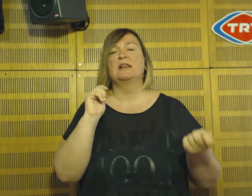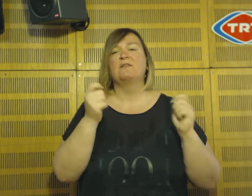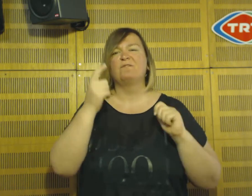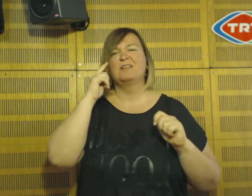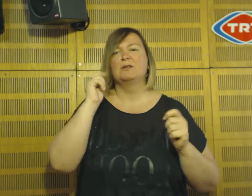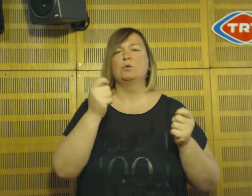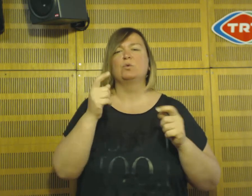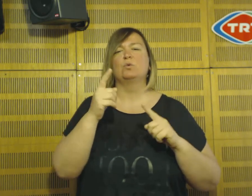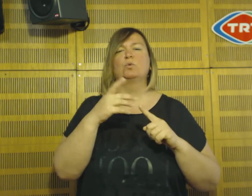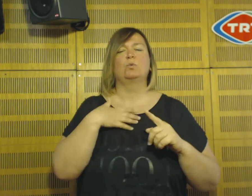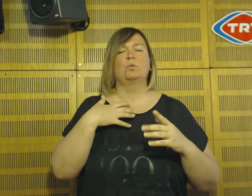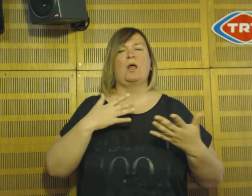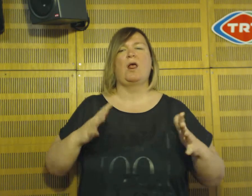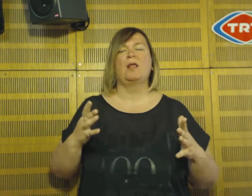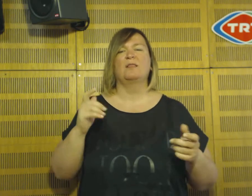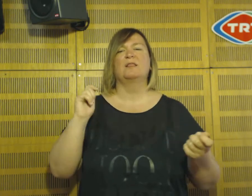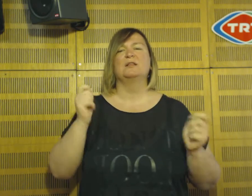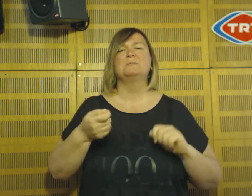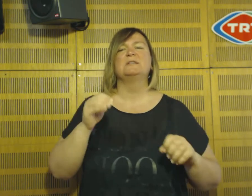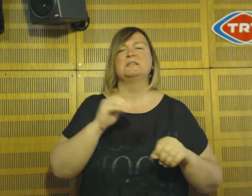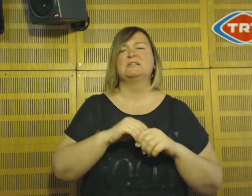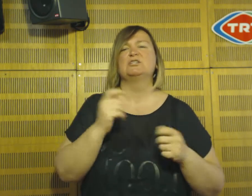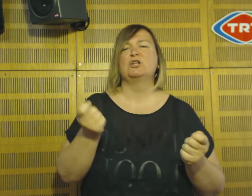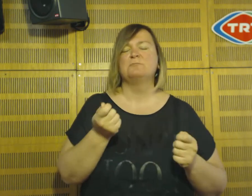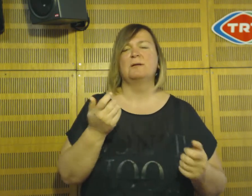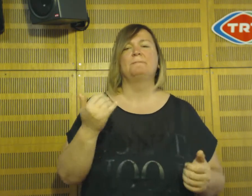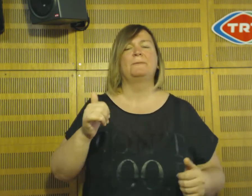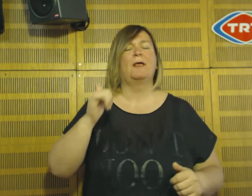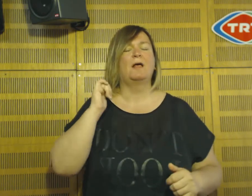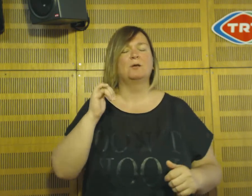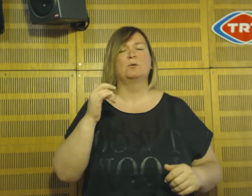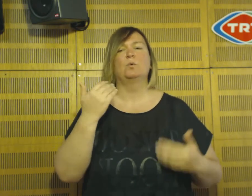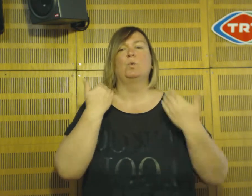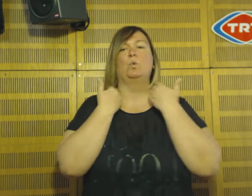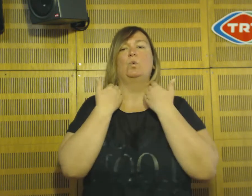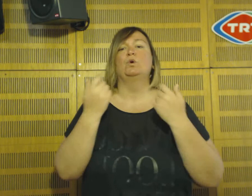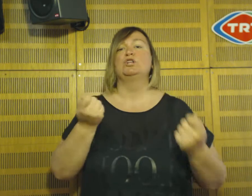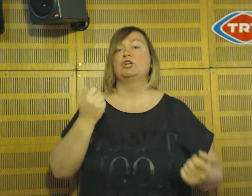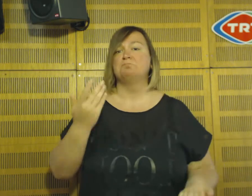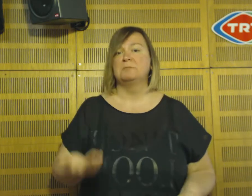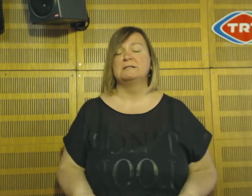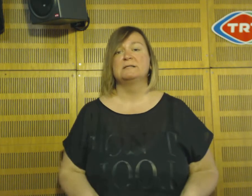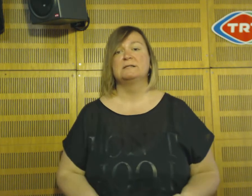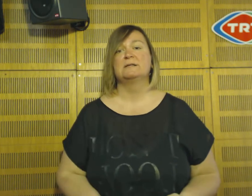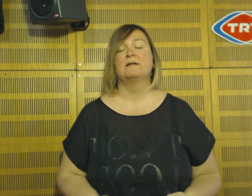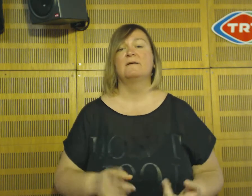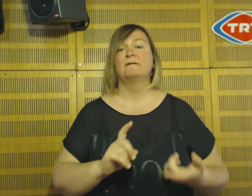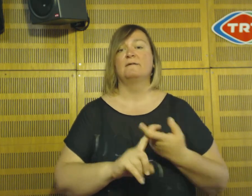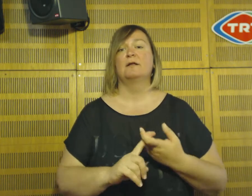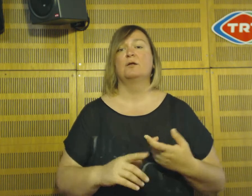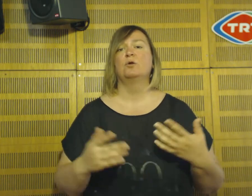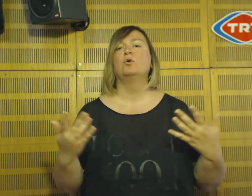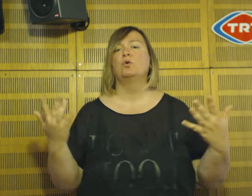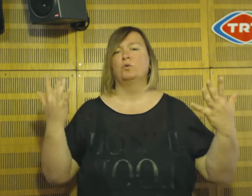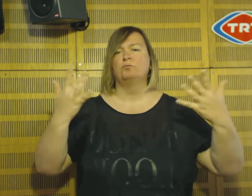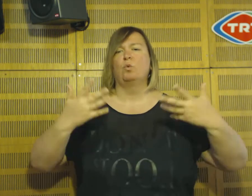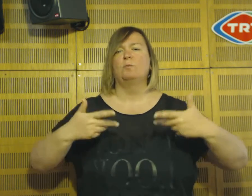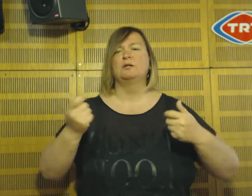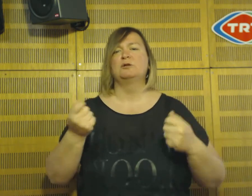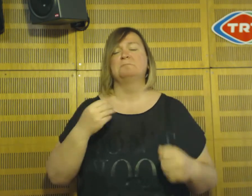tutum ve tutum değiştirme çalışması, arkasından hukuk çalışması ve dokümantasyon çalışması. Bizim için önemli